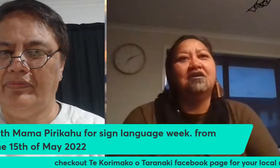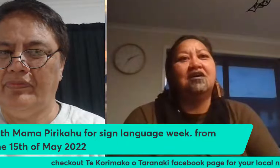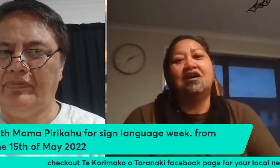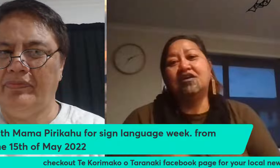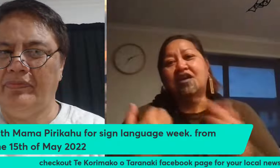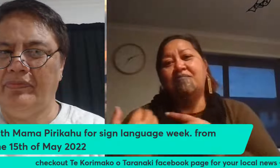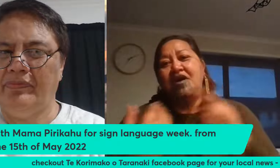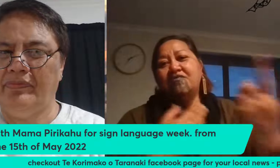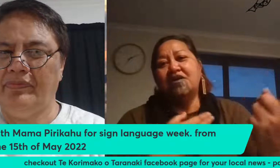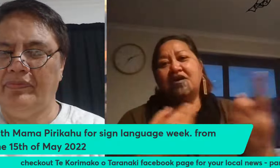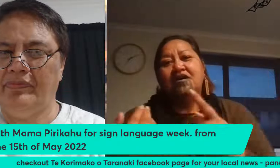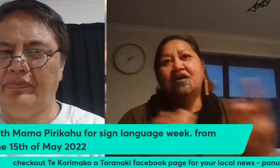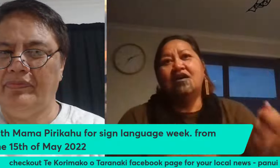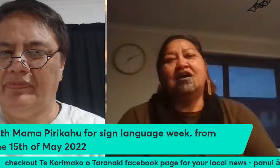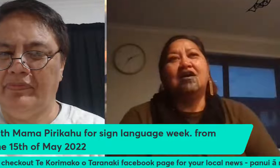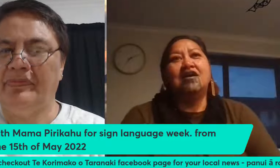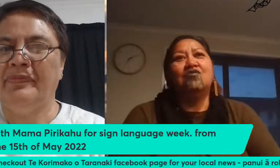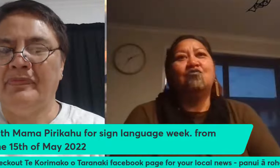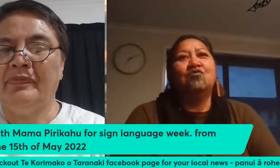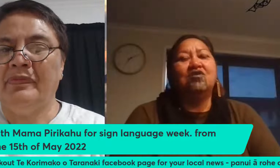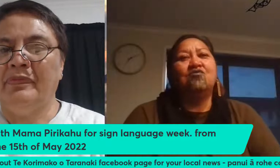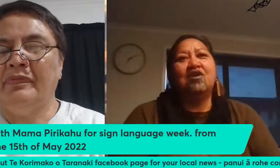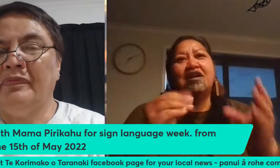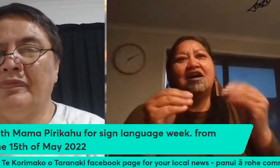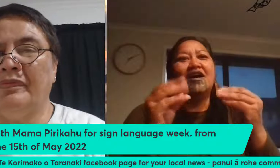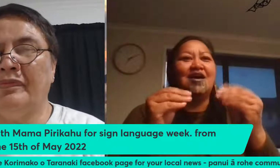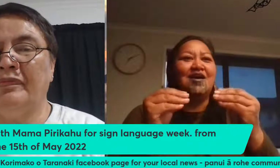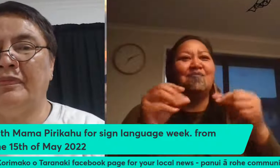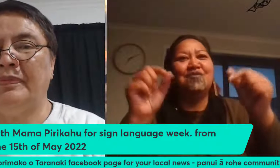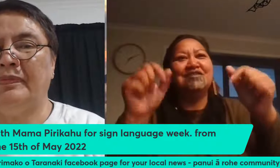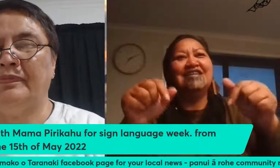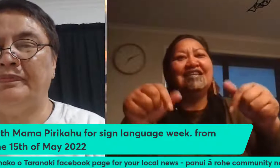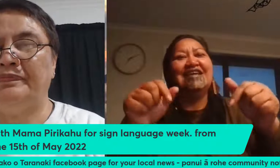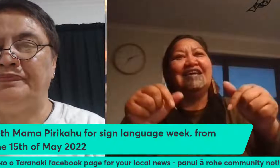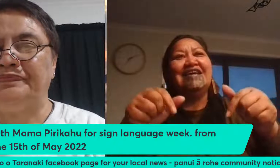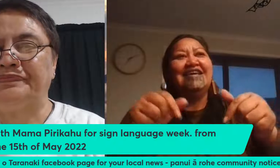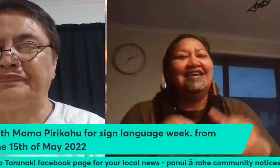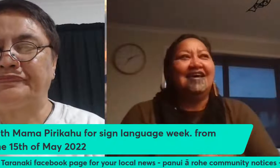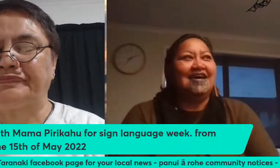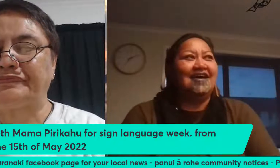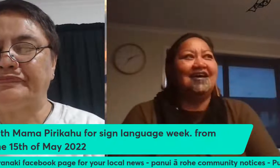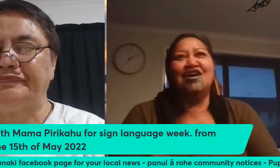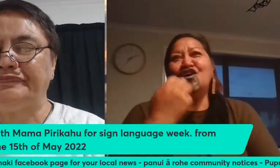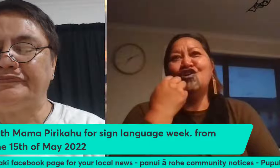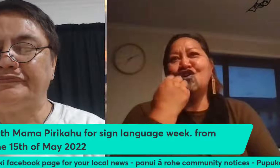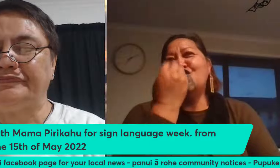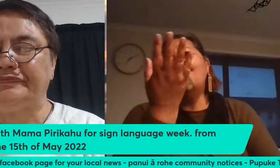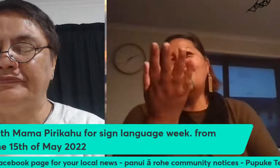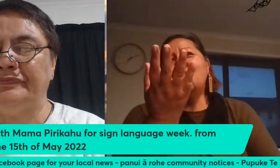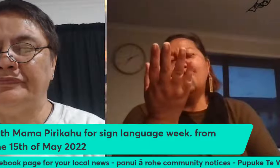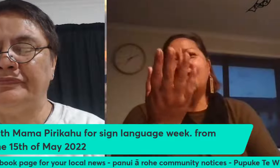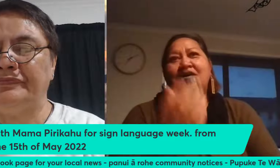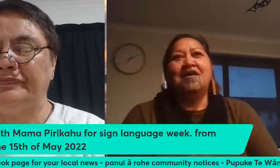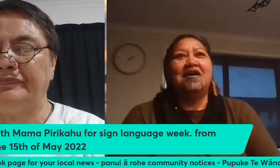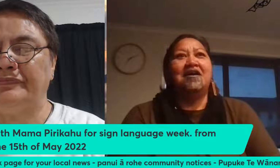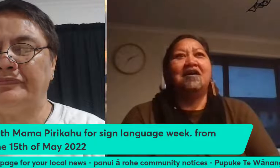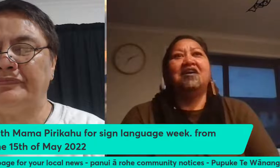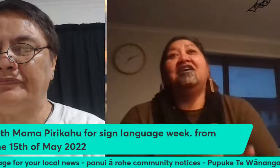au rā ki a māua e kōrero ana o tēnei